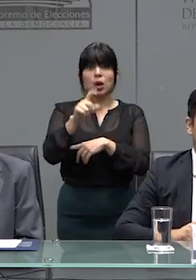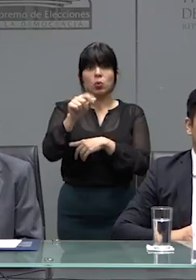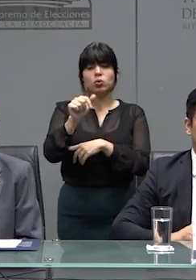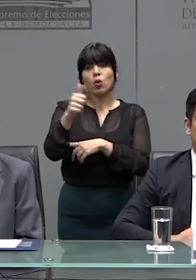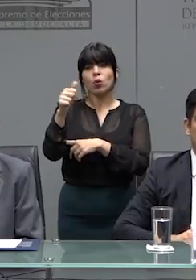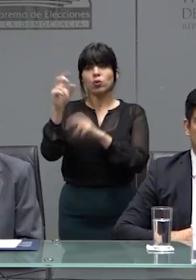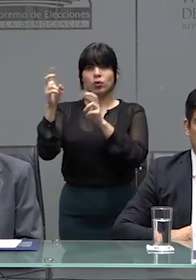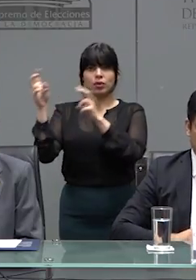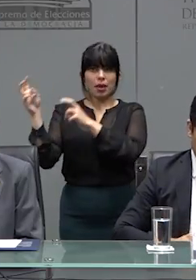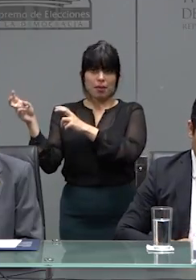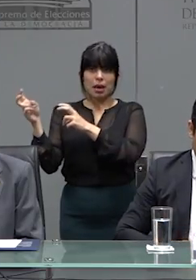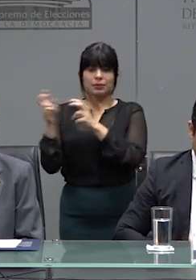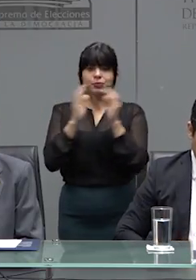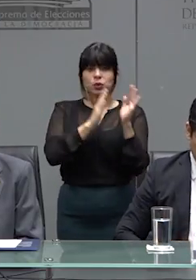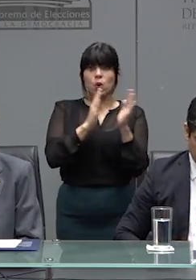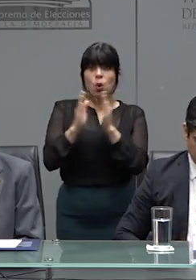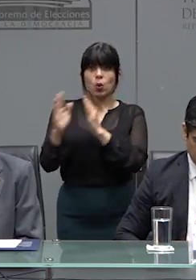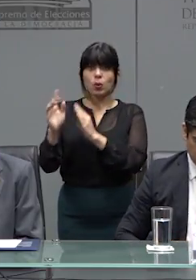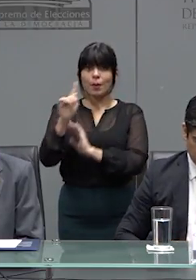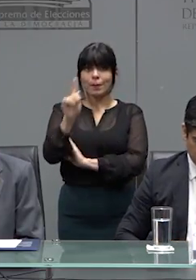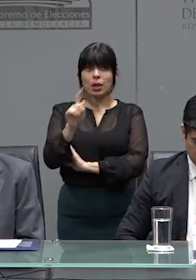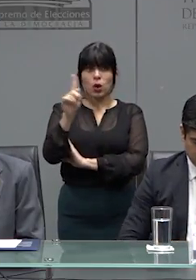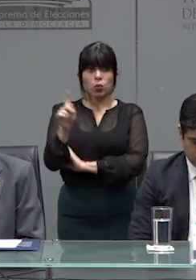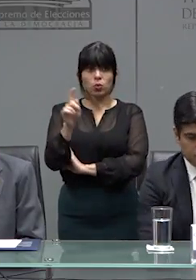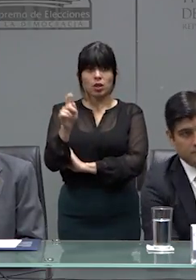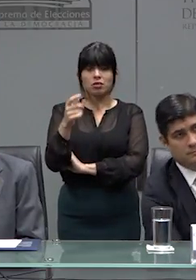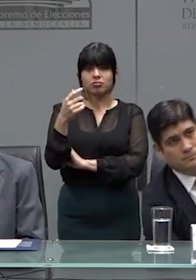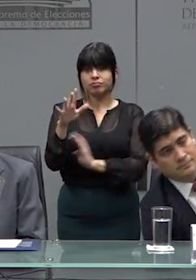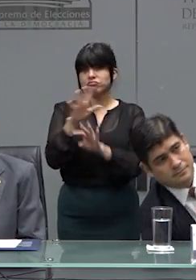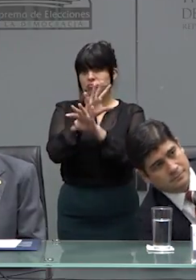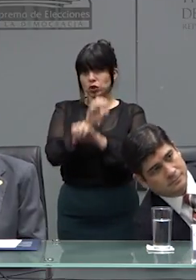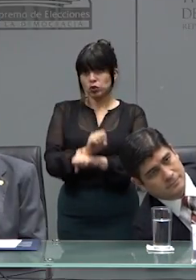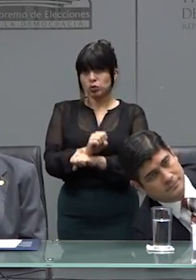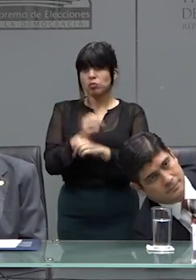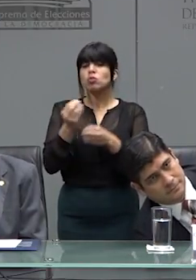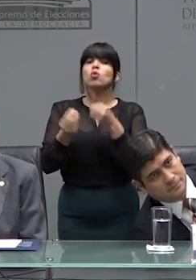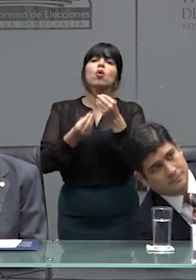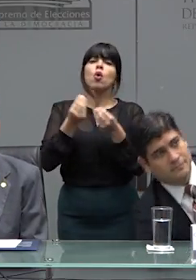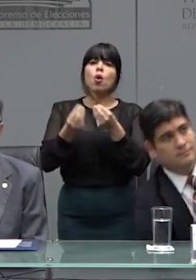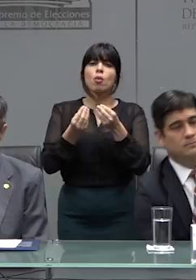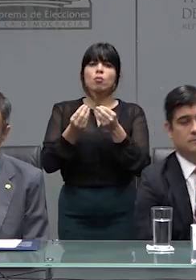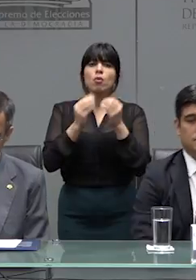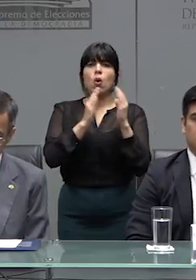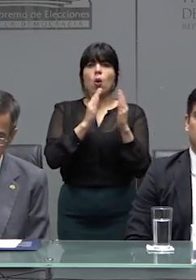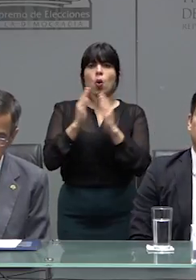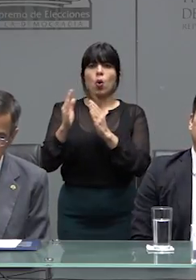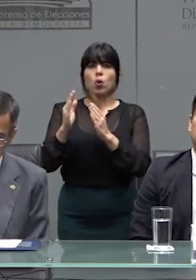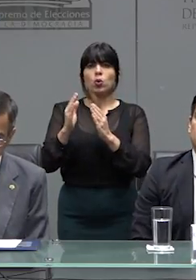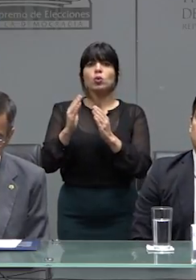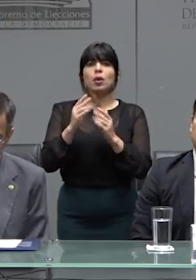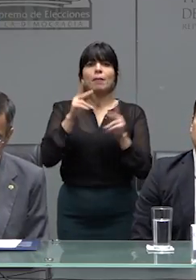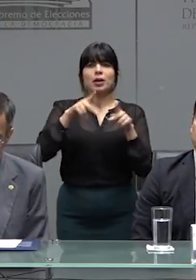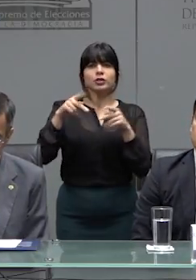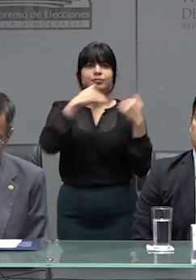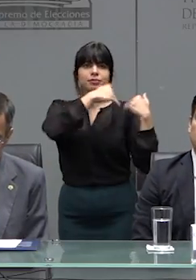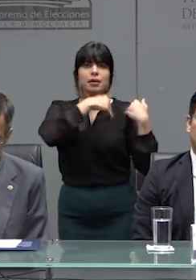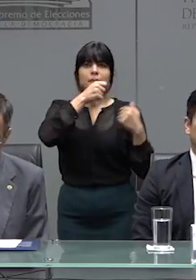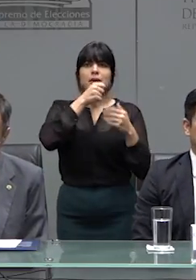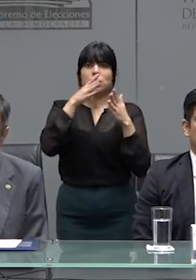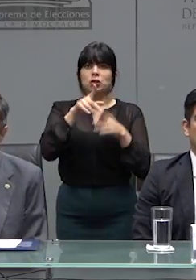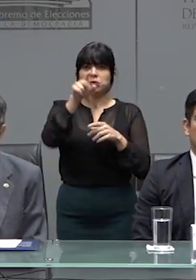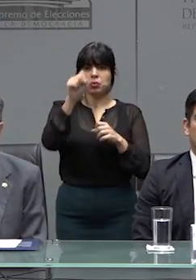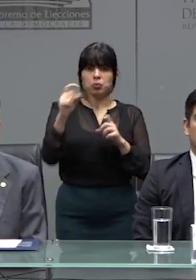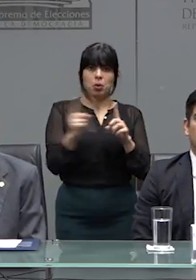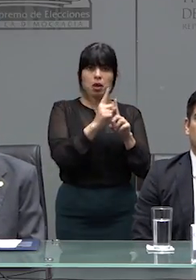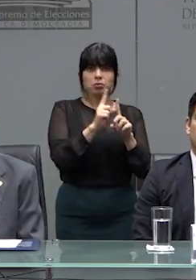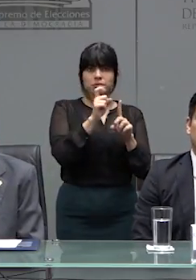temas varios. El orden de las preguntas, como ya es costumbre, será ordenado por parte del personal de prensa al que ustedes pueden